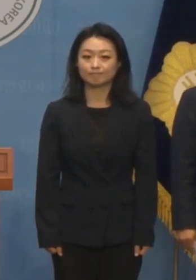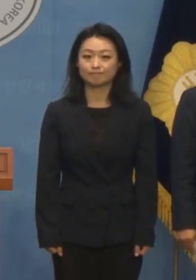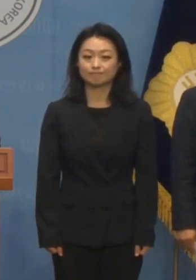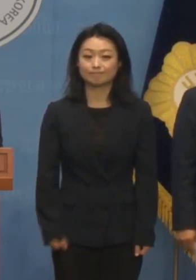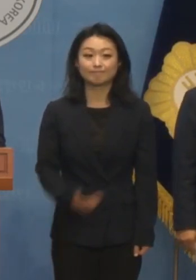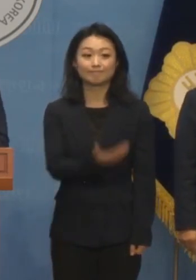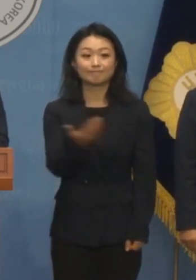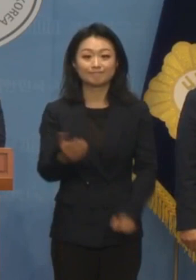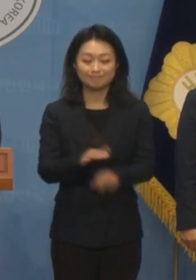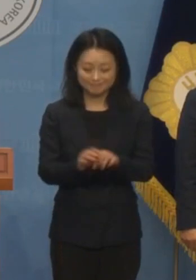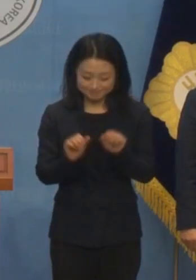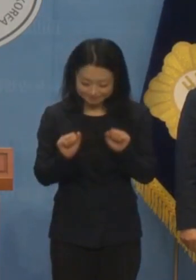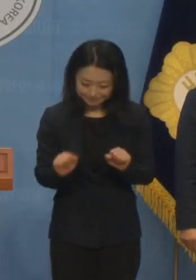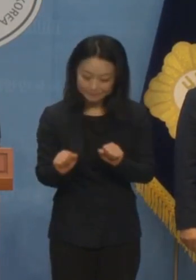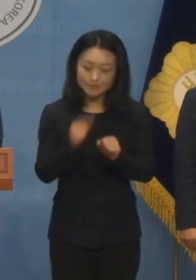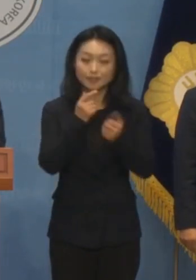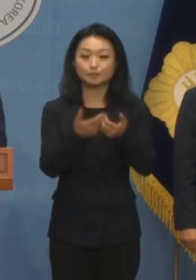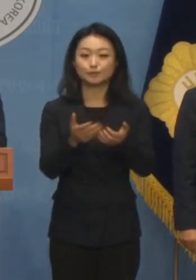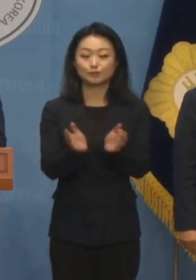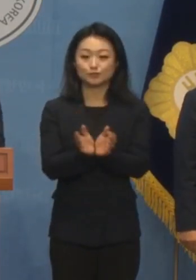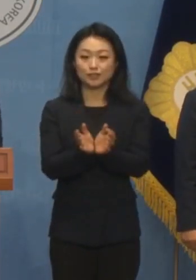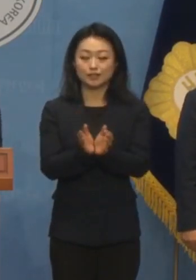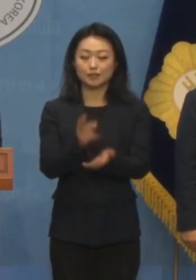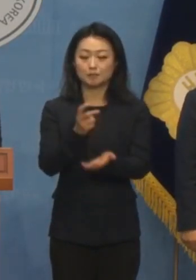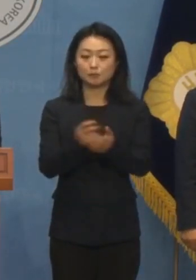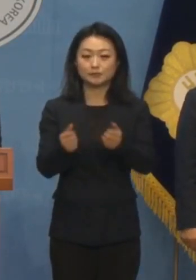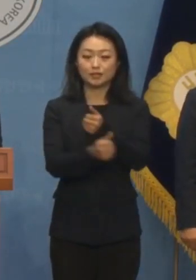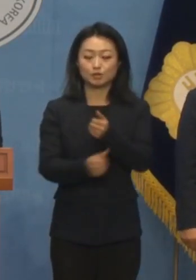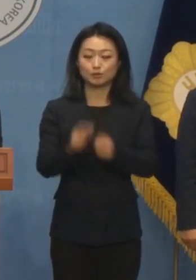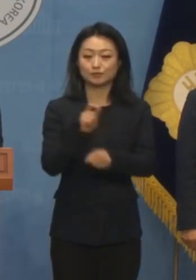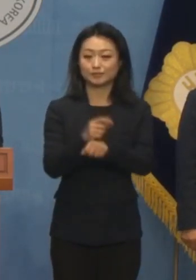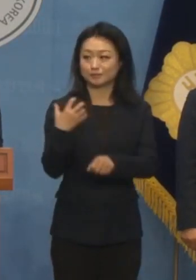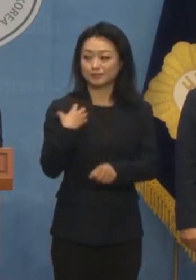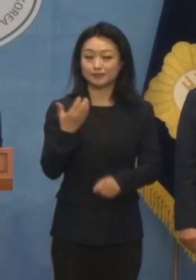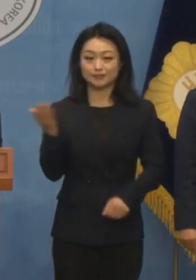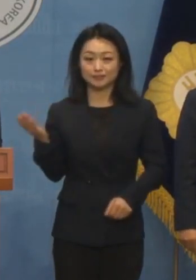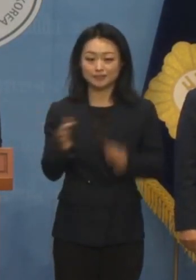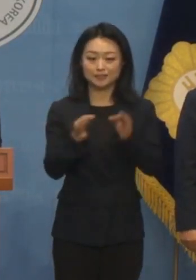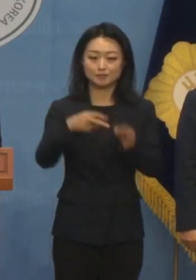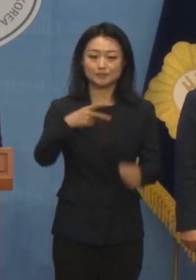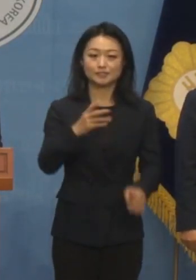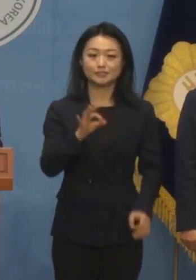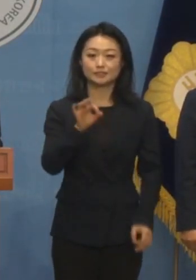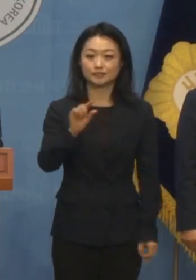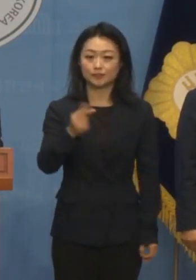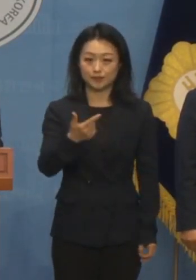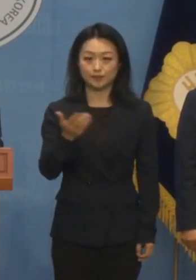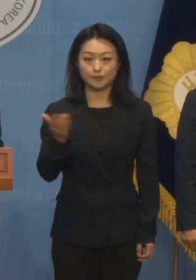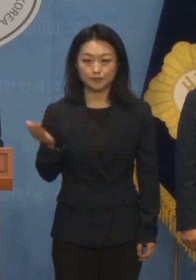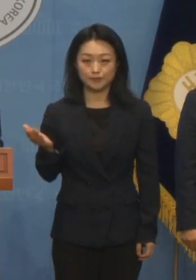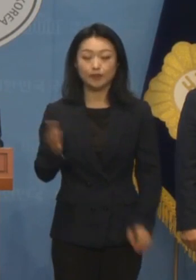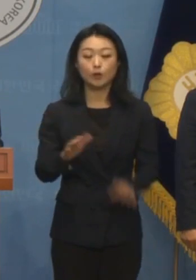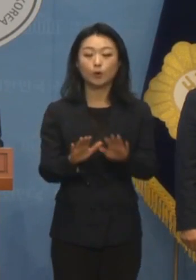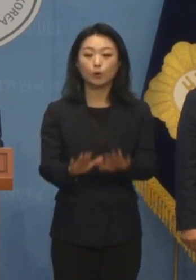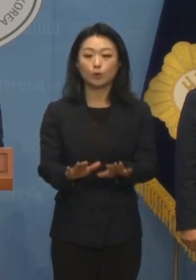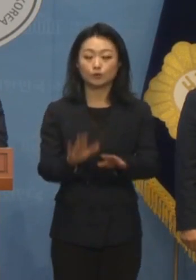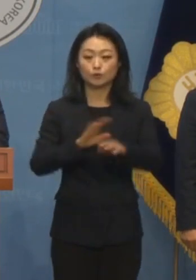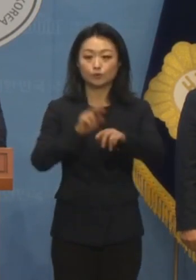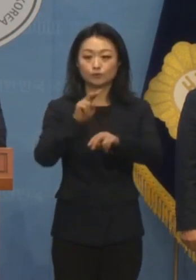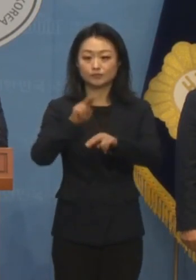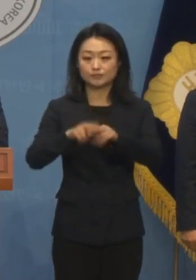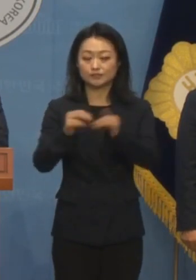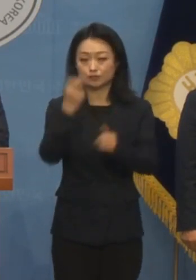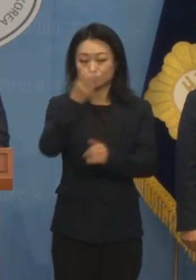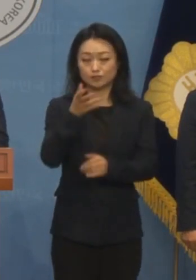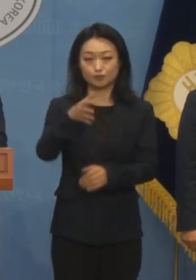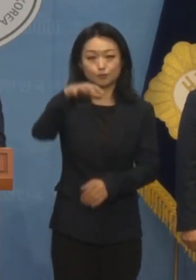언론인 여러분 안녕하십니까? 더불어민주당 법사위 간사를 맡은 김승원 의원입니다. 오늘 공수처